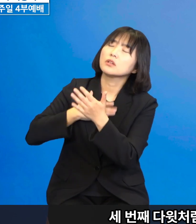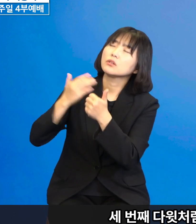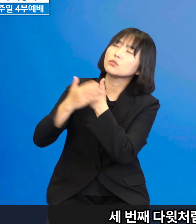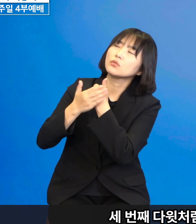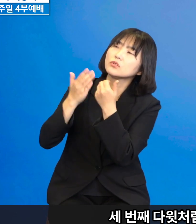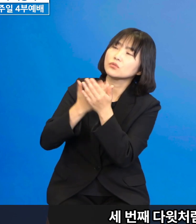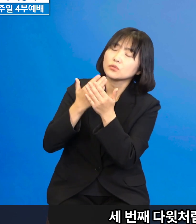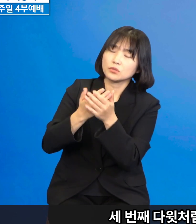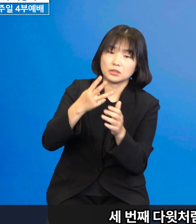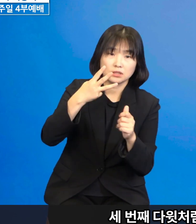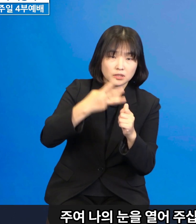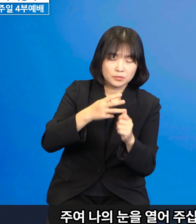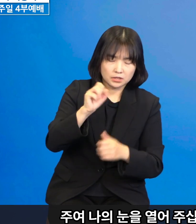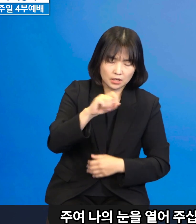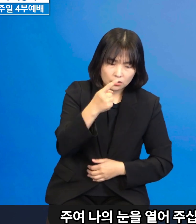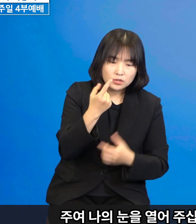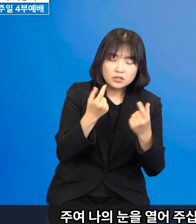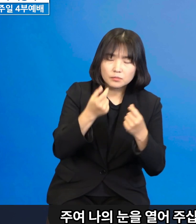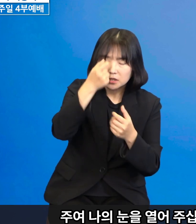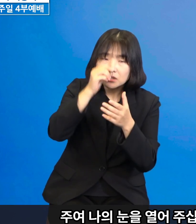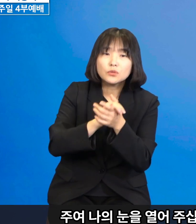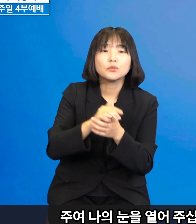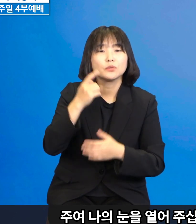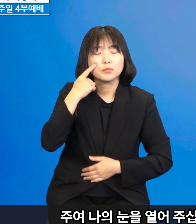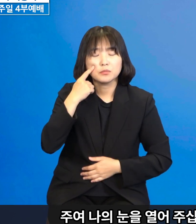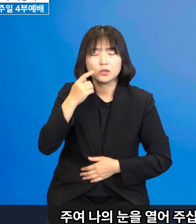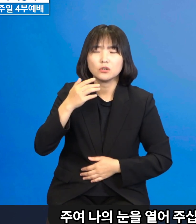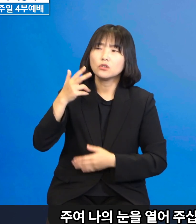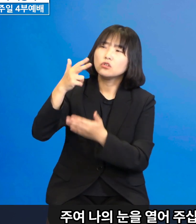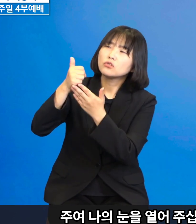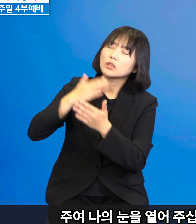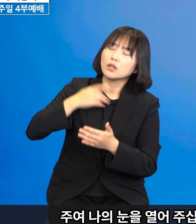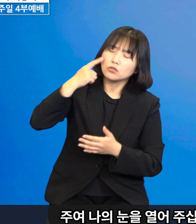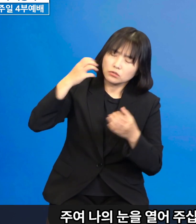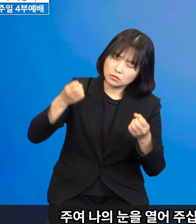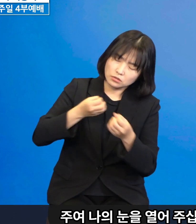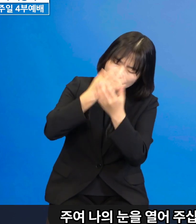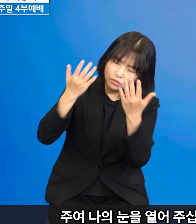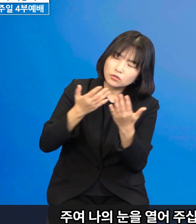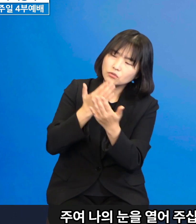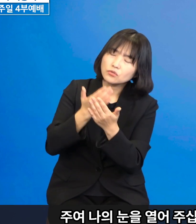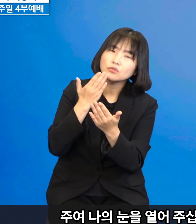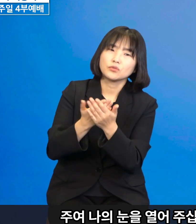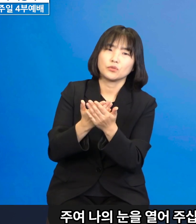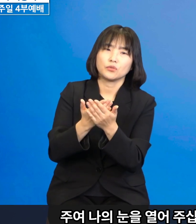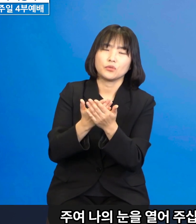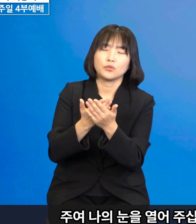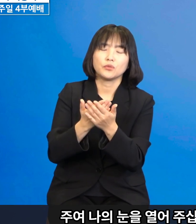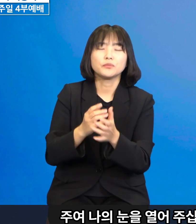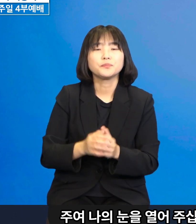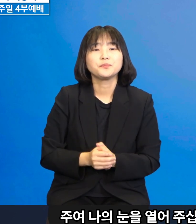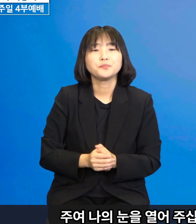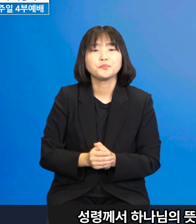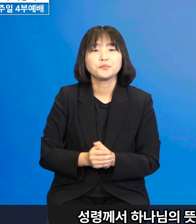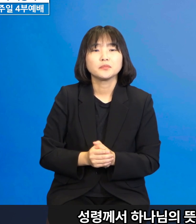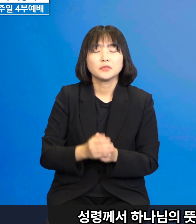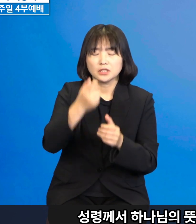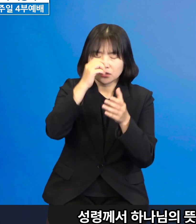번째, 다윗처럼 기도할 수 있습니다. 주여 나의 눈을 열어주십시오. 밝혀주십시오 라고